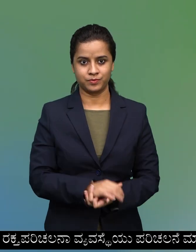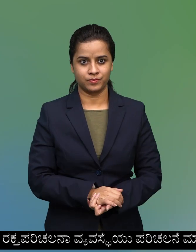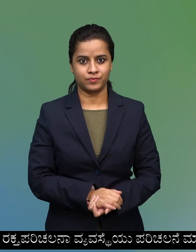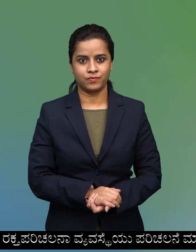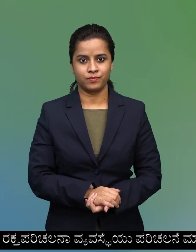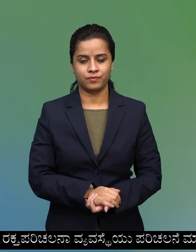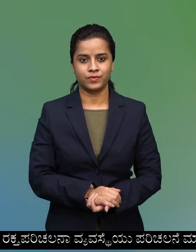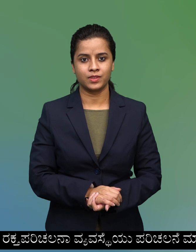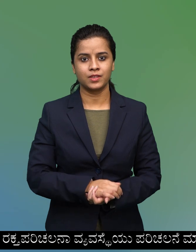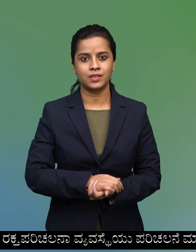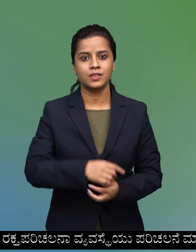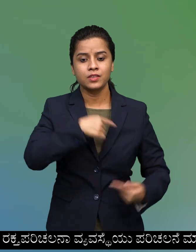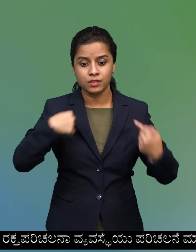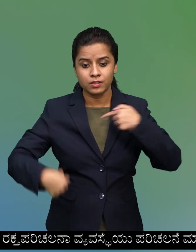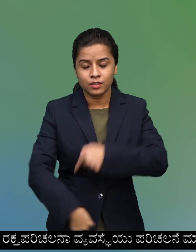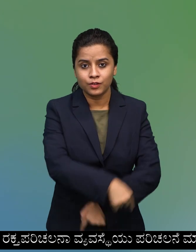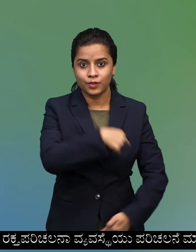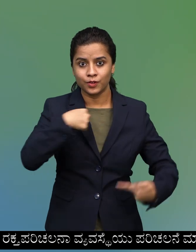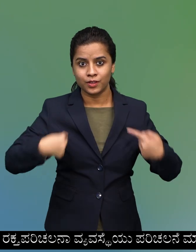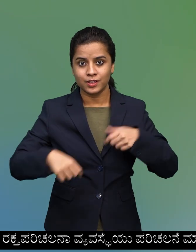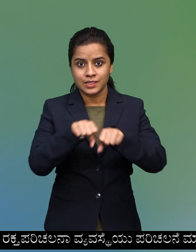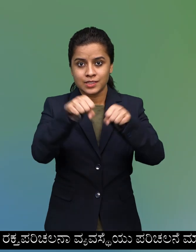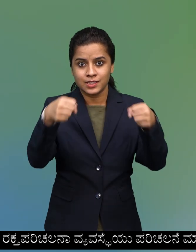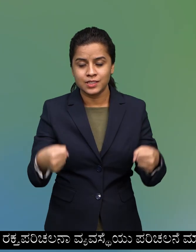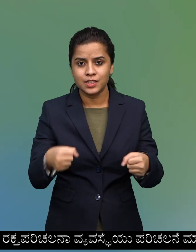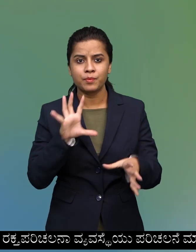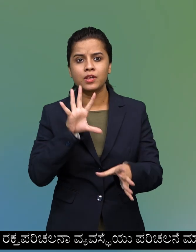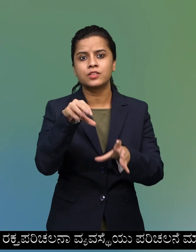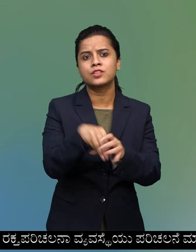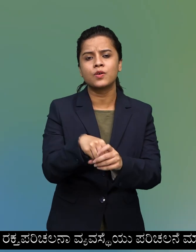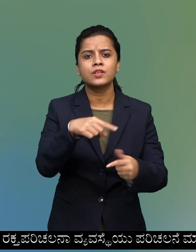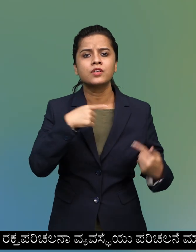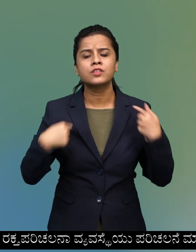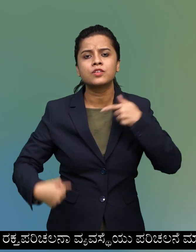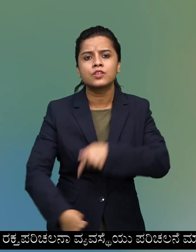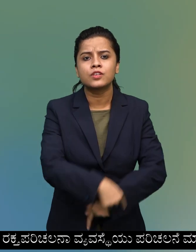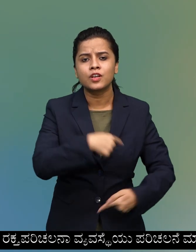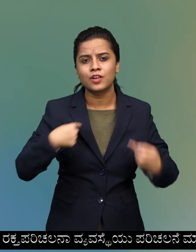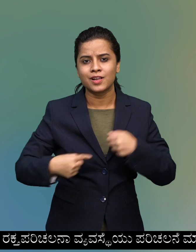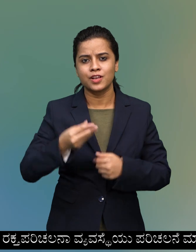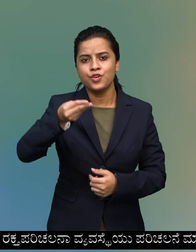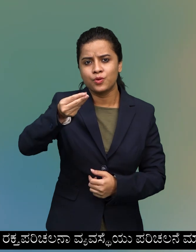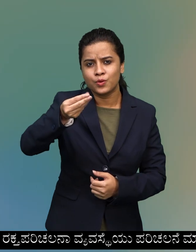ರಕ್ತ ಪರಿಚಲನಾ ವ್ಯವಸ್ಥೆಯು ಪರಿಚಲನೆ ಮಾಡುವ ದ್ರವಗಳು, ರಕ್ತ ಮತ್ತು ದುಗ್ಧರಸ ಮತ್ತು ಹೃದಯ